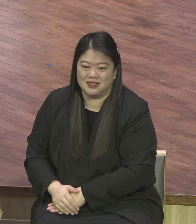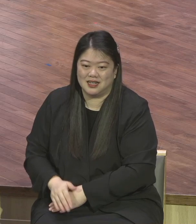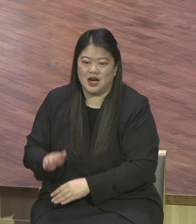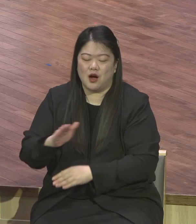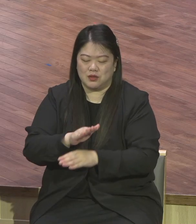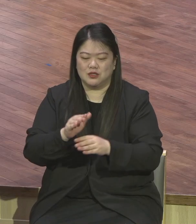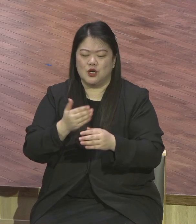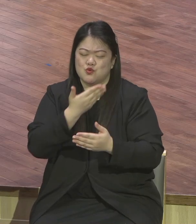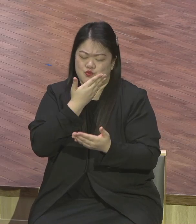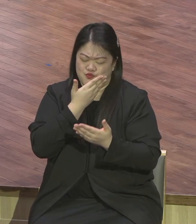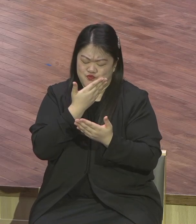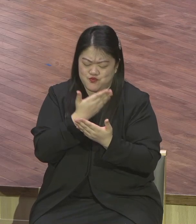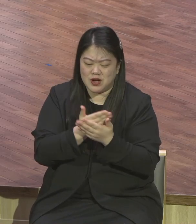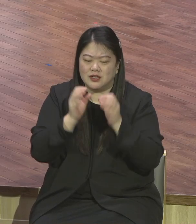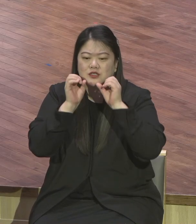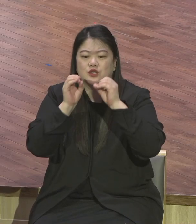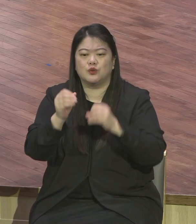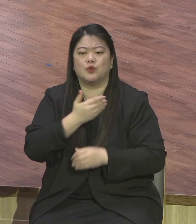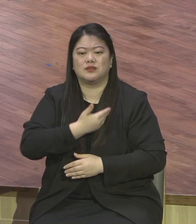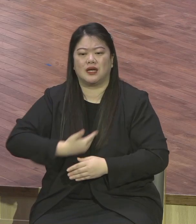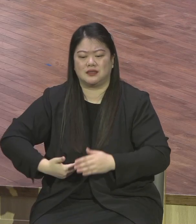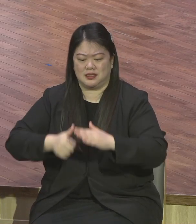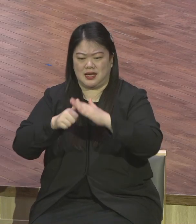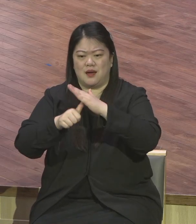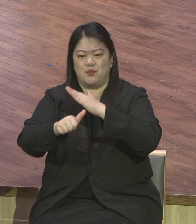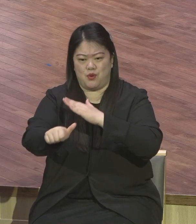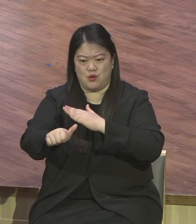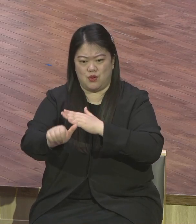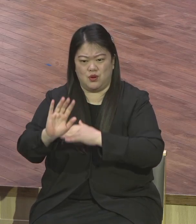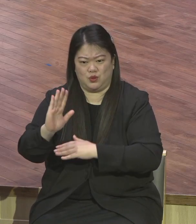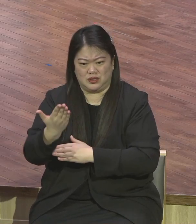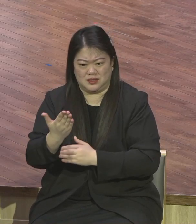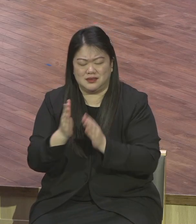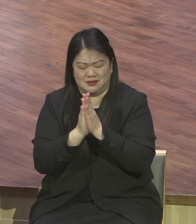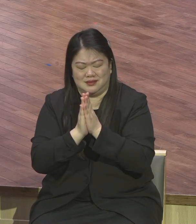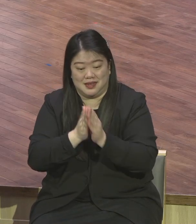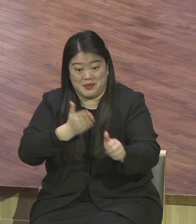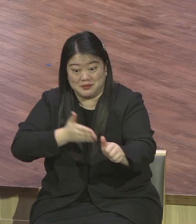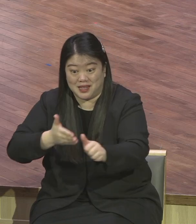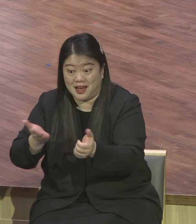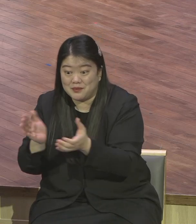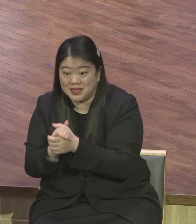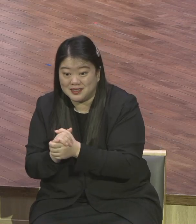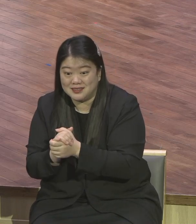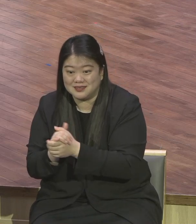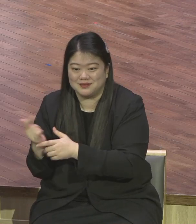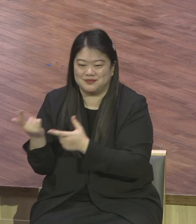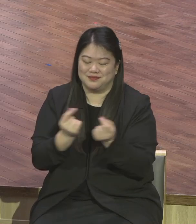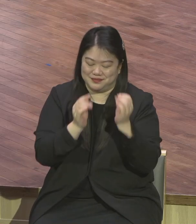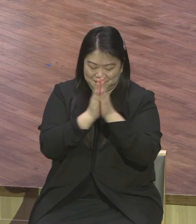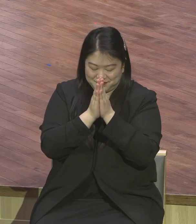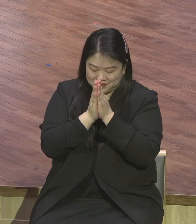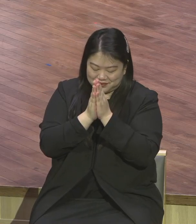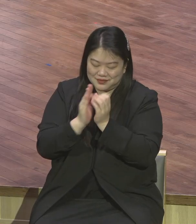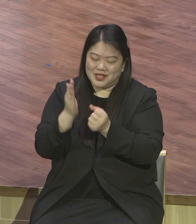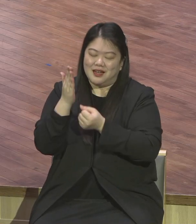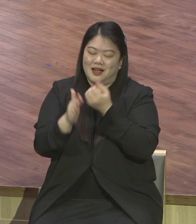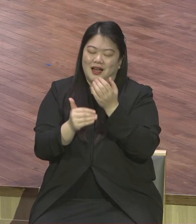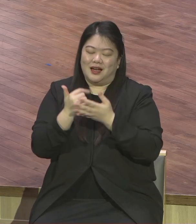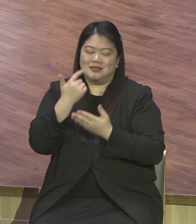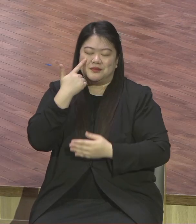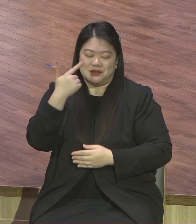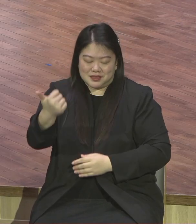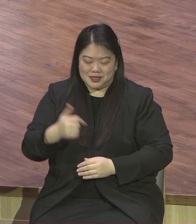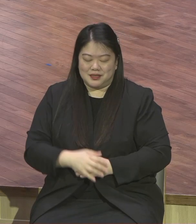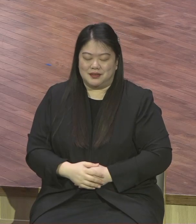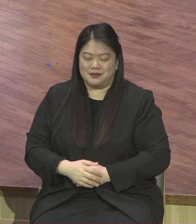기념비적으로 쓰임받는 그러한 삶이 되기를 주님의 이름으로 축복합니다. 기도합시다. 아버지 하나님, 우리